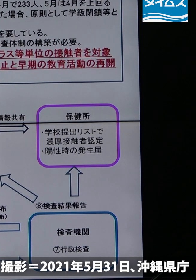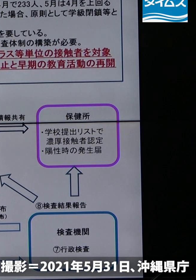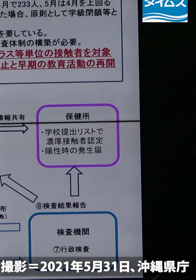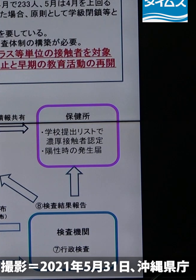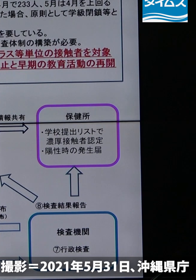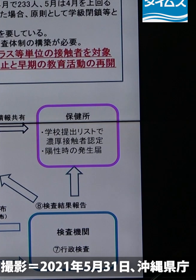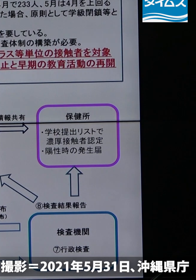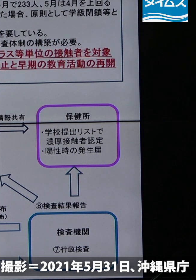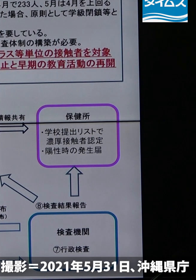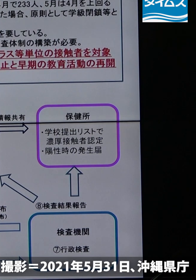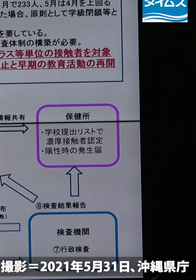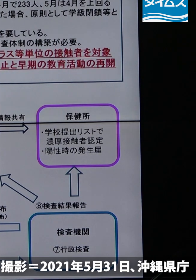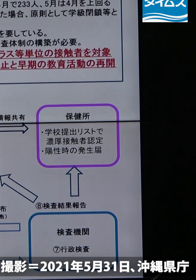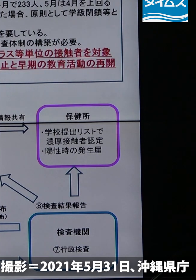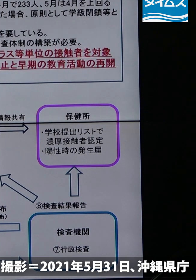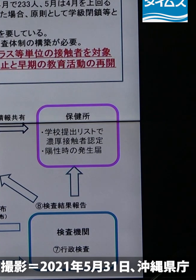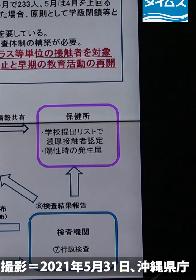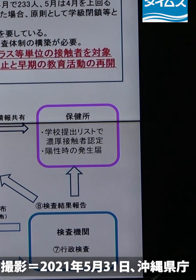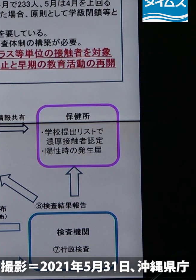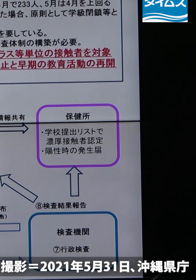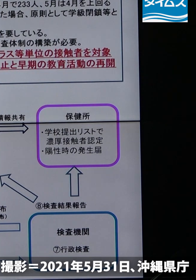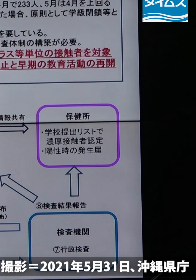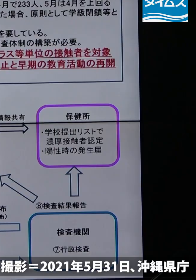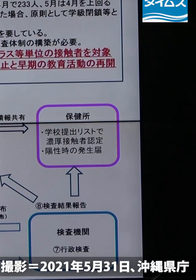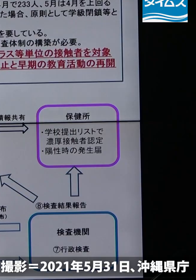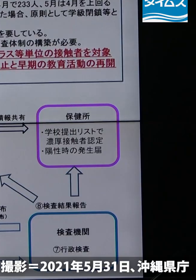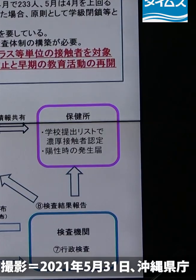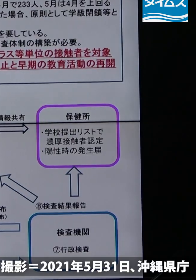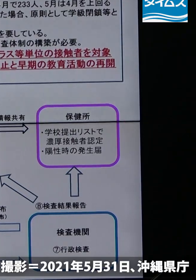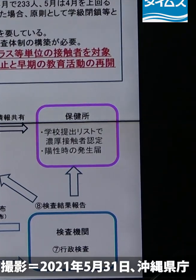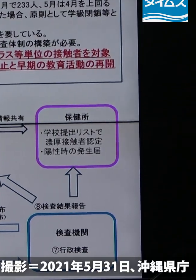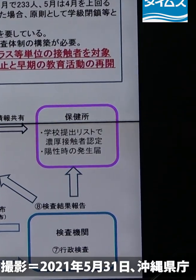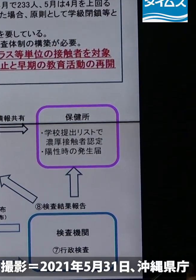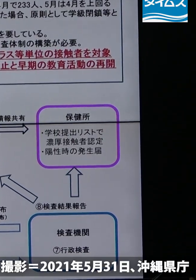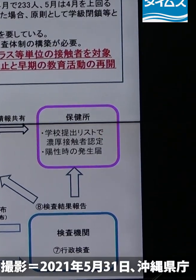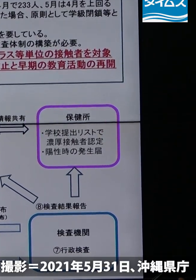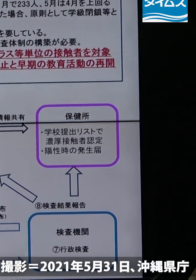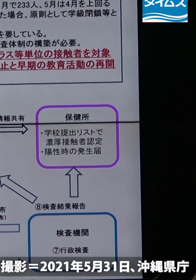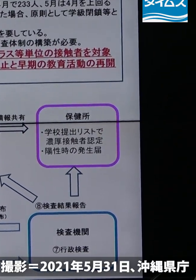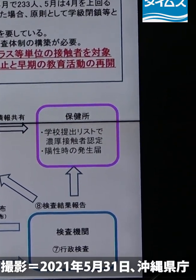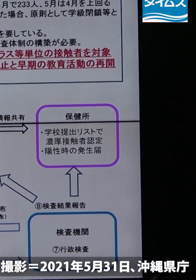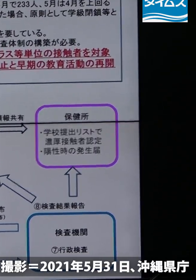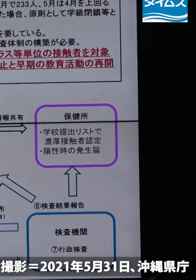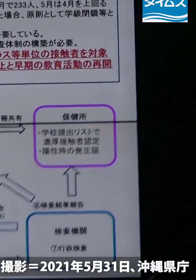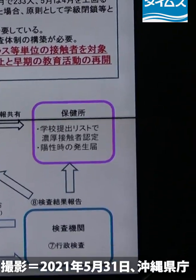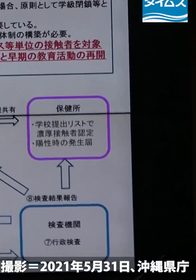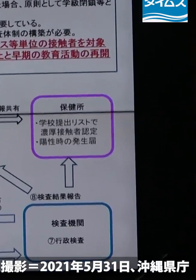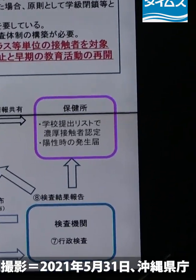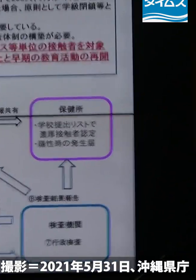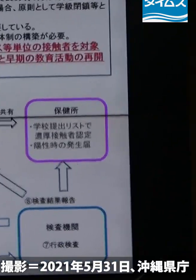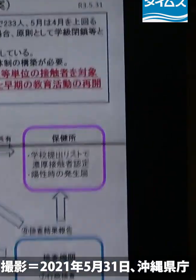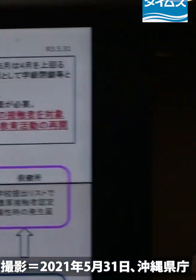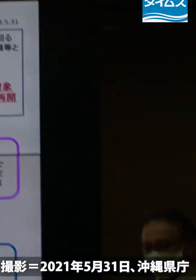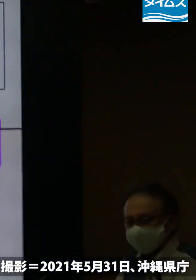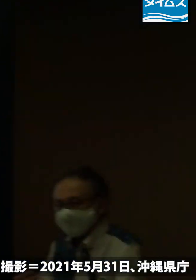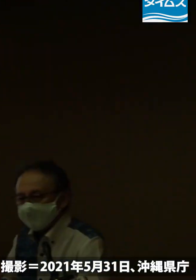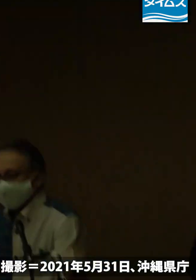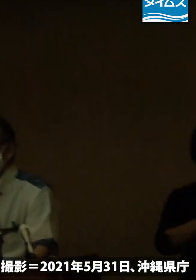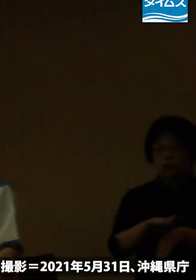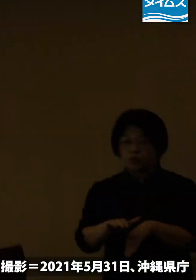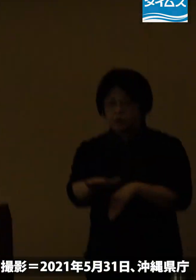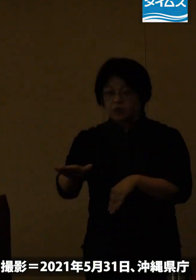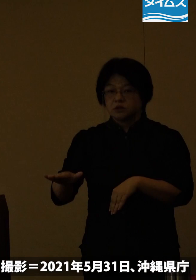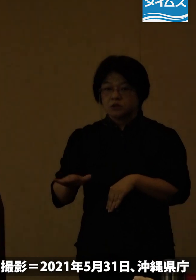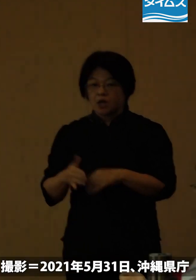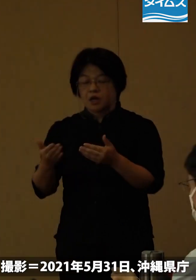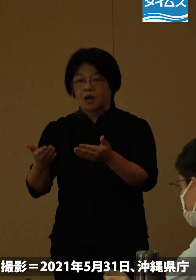この学校現場での感染拡大防止と、そして早期の子どもたちが